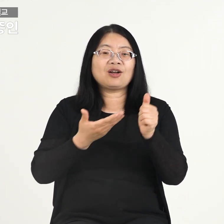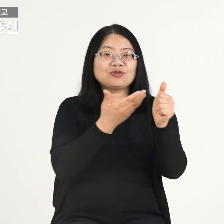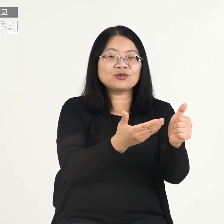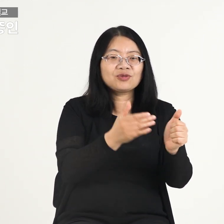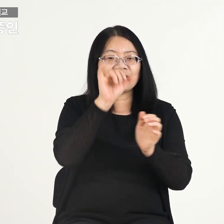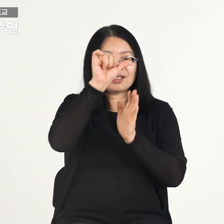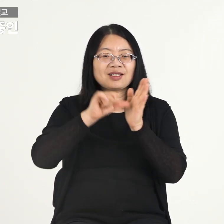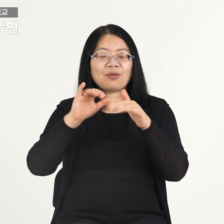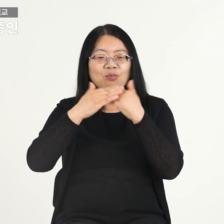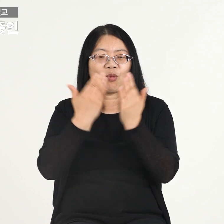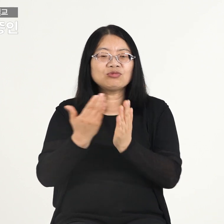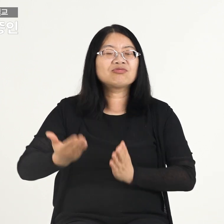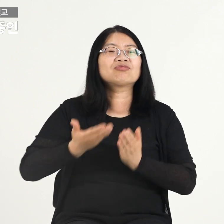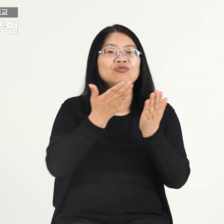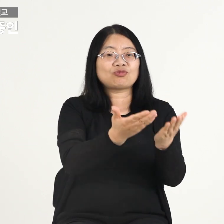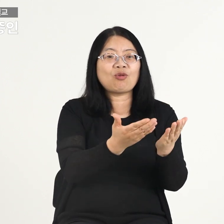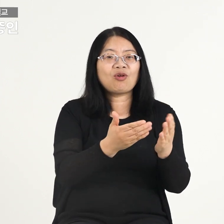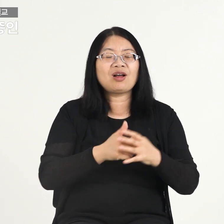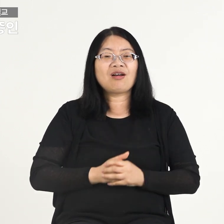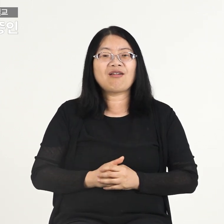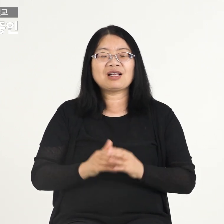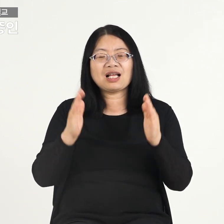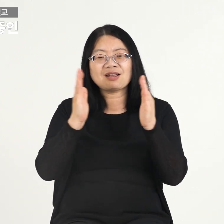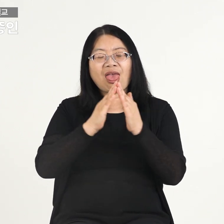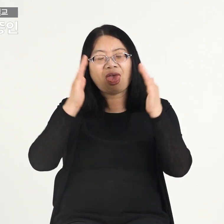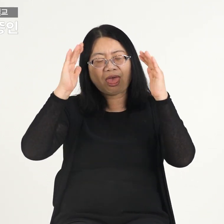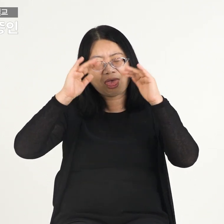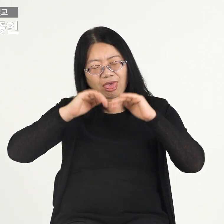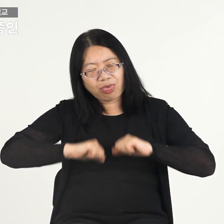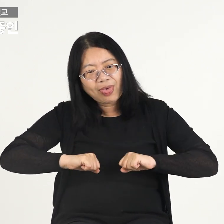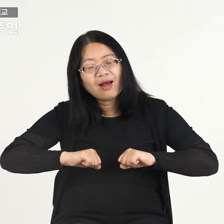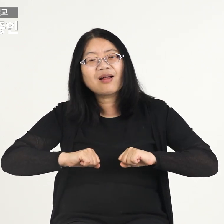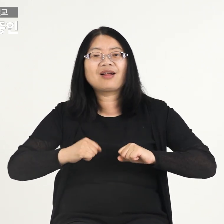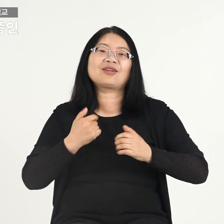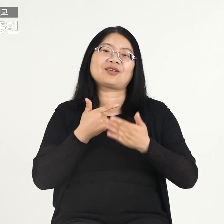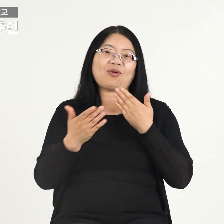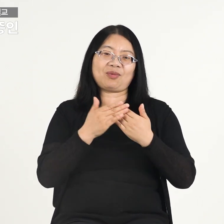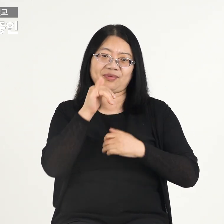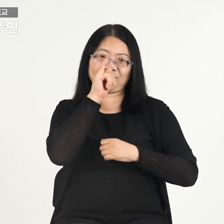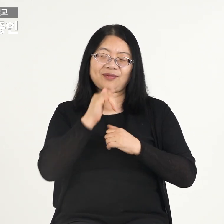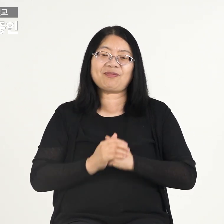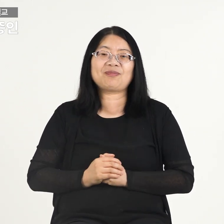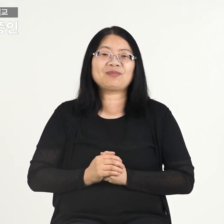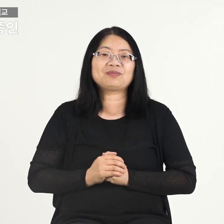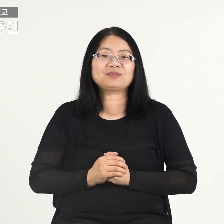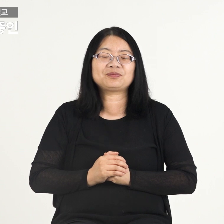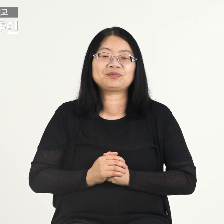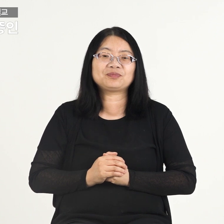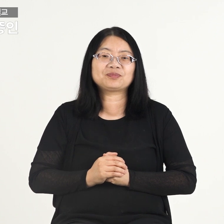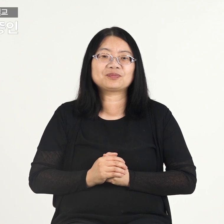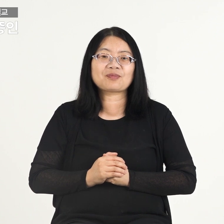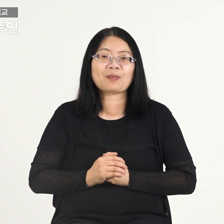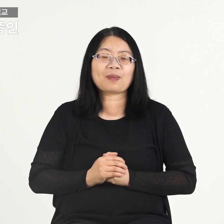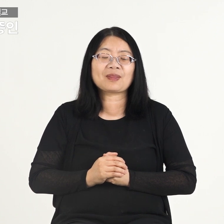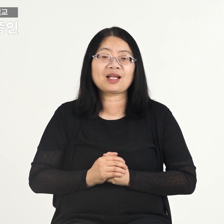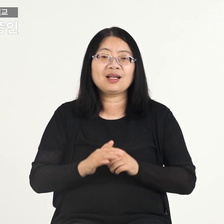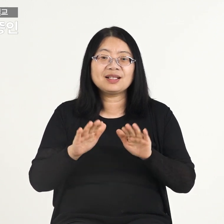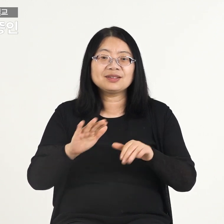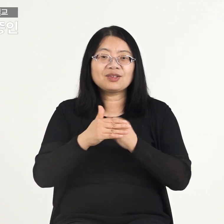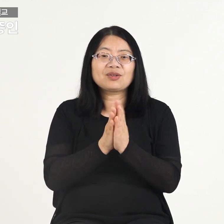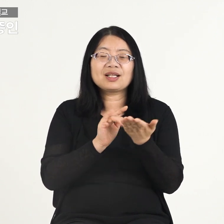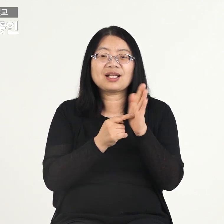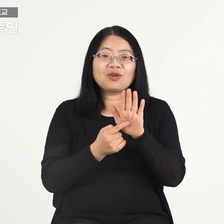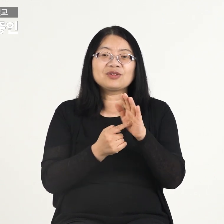인생을 바치고 그 집안이 풍비박산이 나는 겁니다. 여기서 말하는 두 증인이